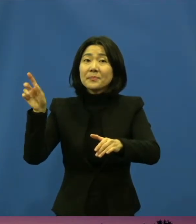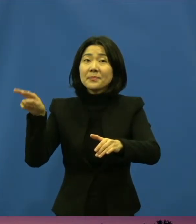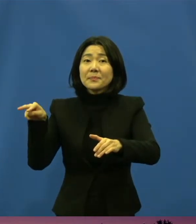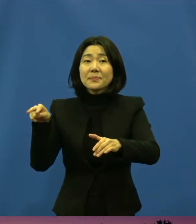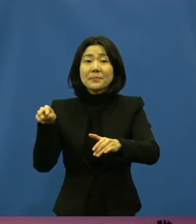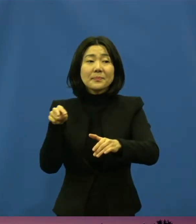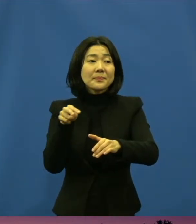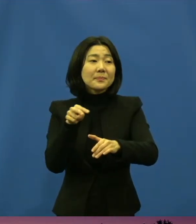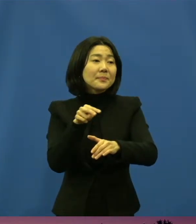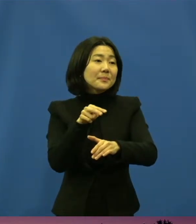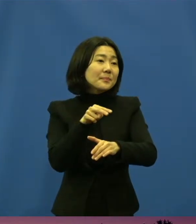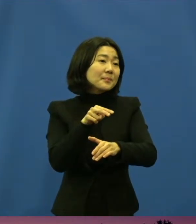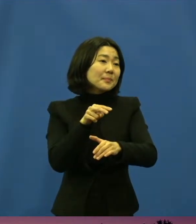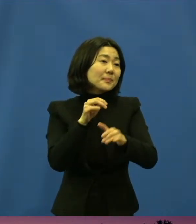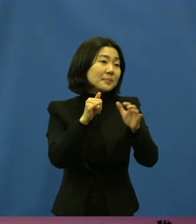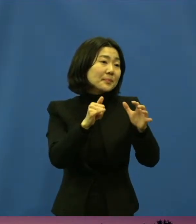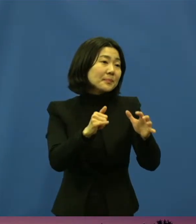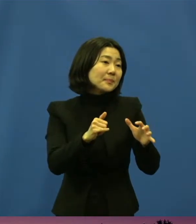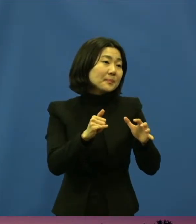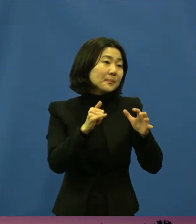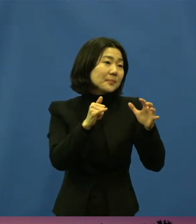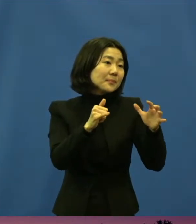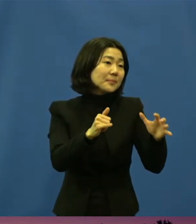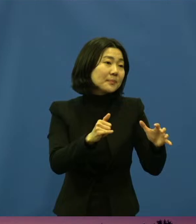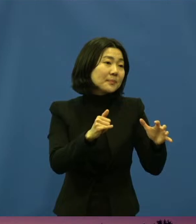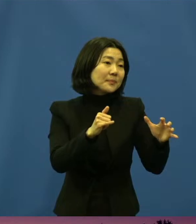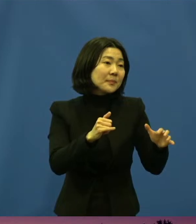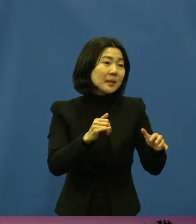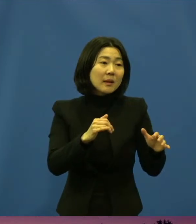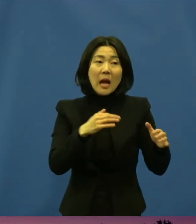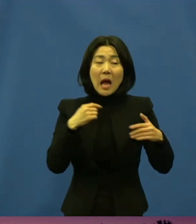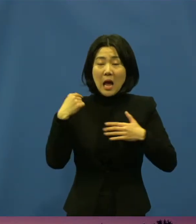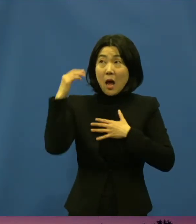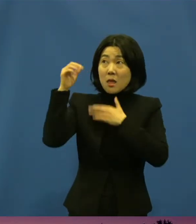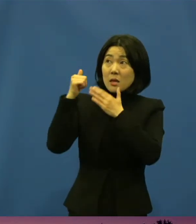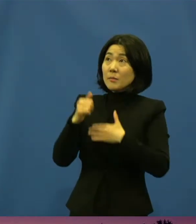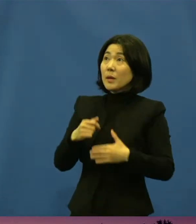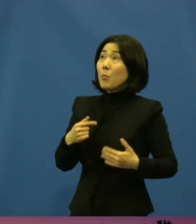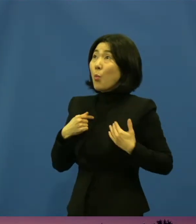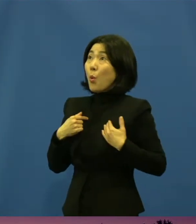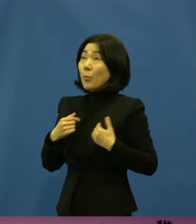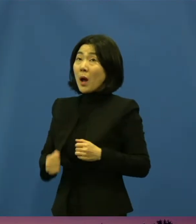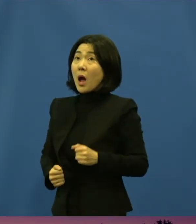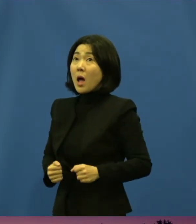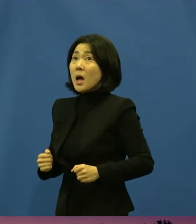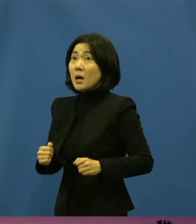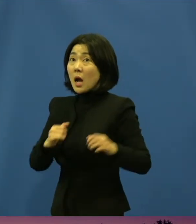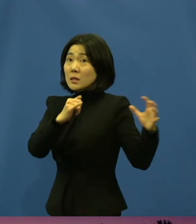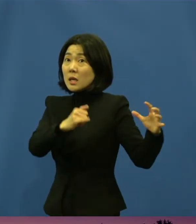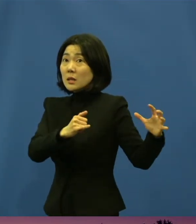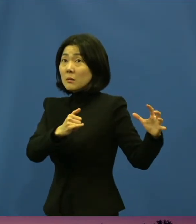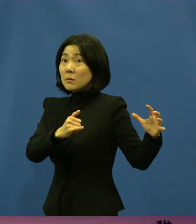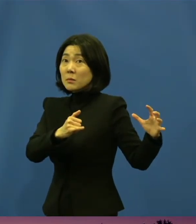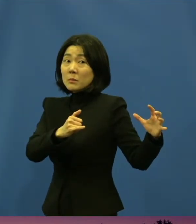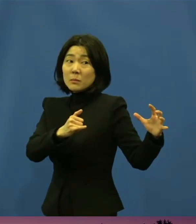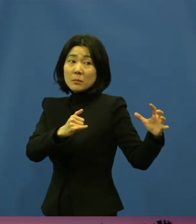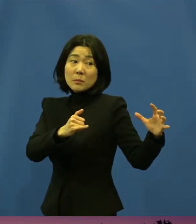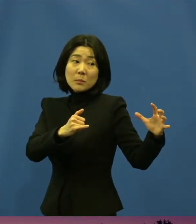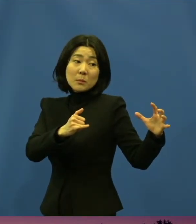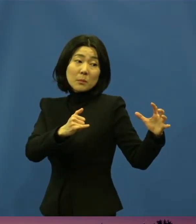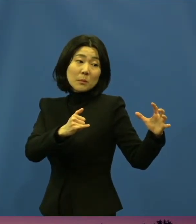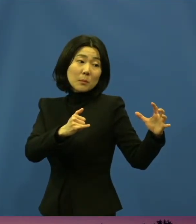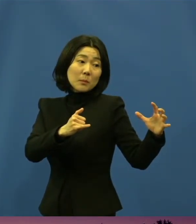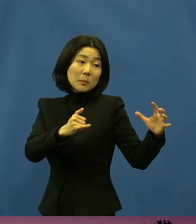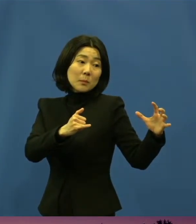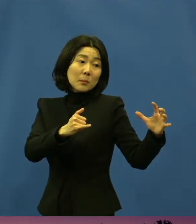여러분, 내가 마음이 세상으로 향해 있으면 언젠가는 세상으로 가게 돼 있어요. 그게 중요한 것은 우리가 신앙생활을 지금 하고 있는 게